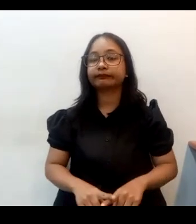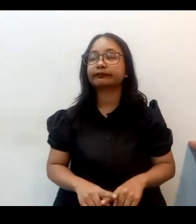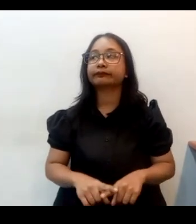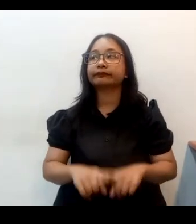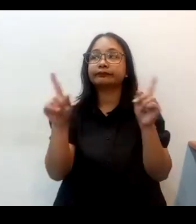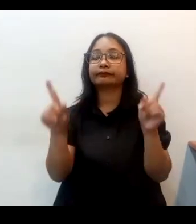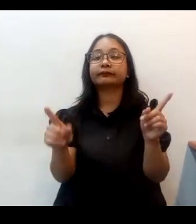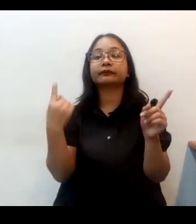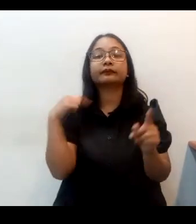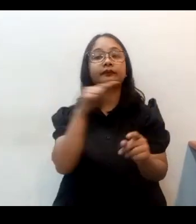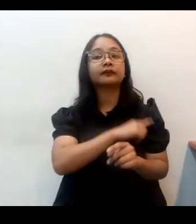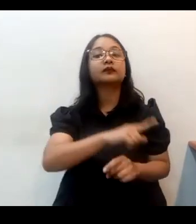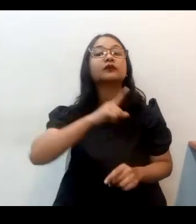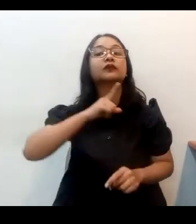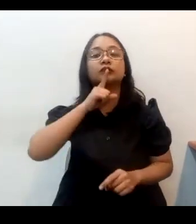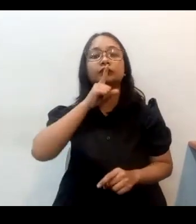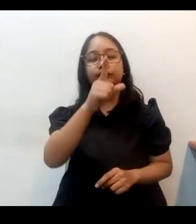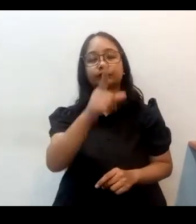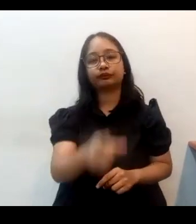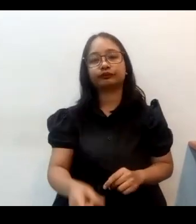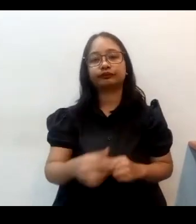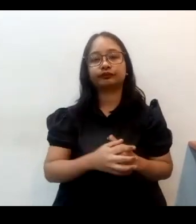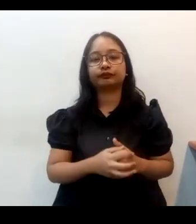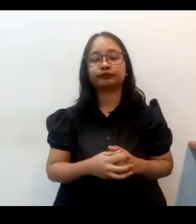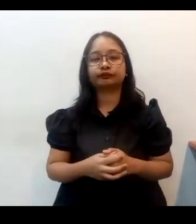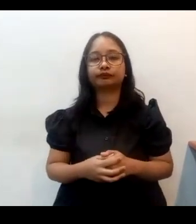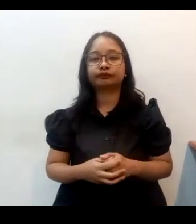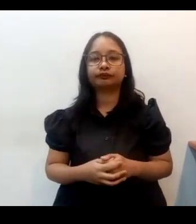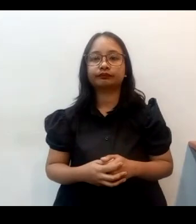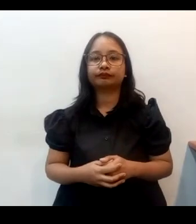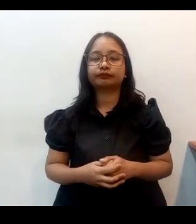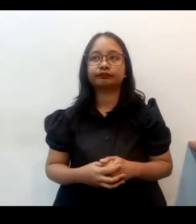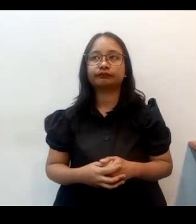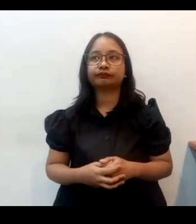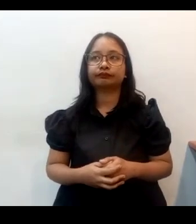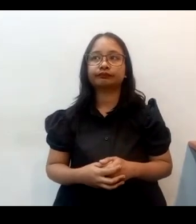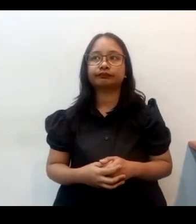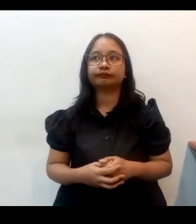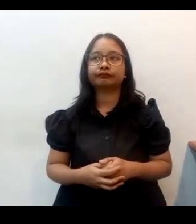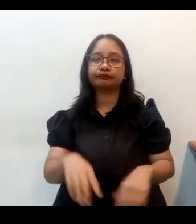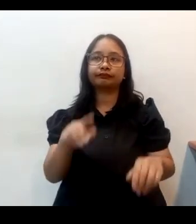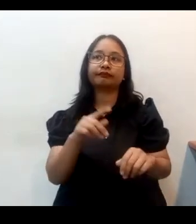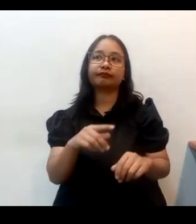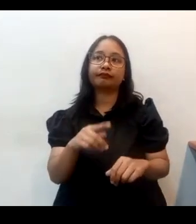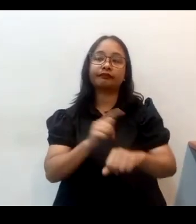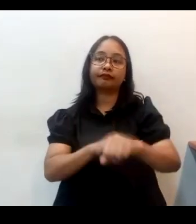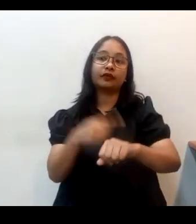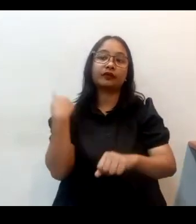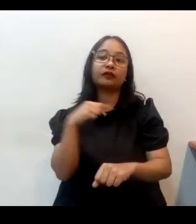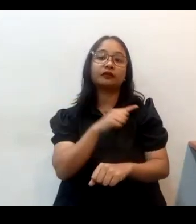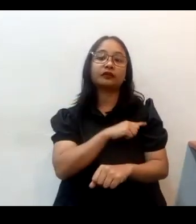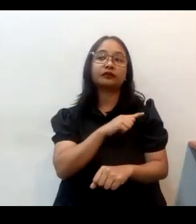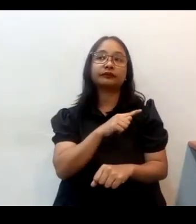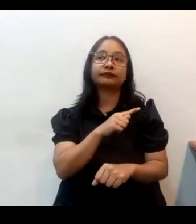din at sa Espiritu Santo at sa lubos na pagtitiwala. So when we really get salvation, we can